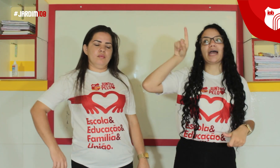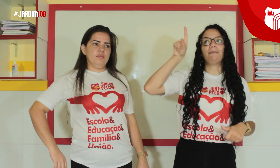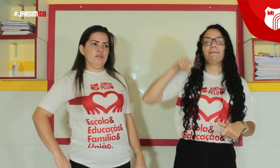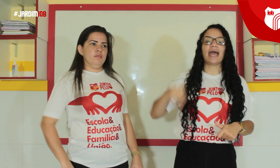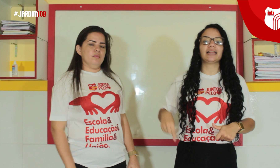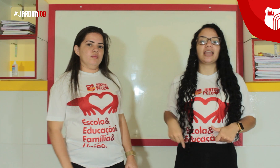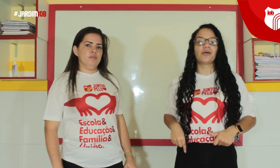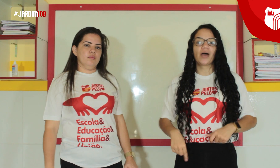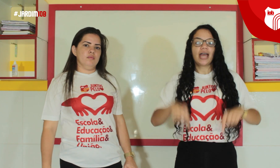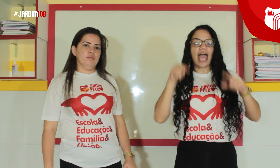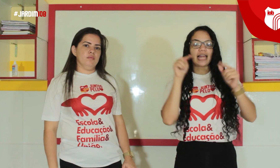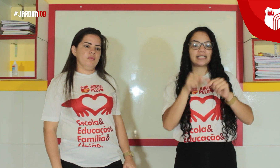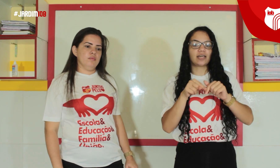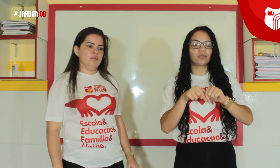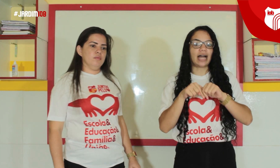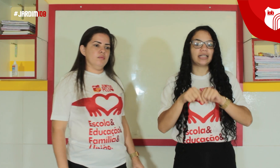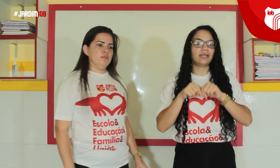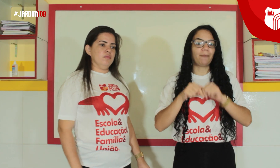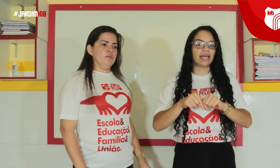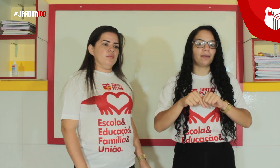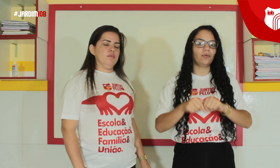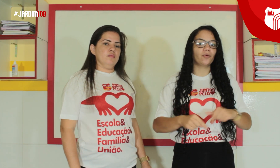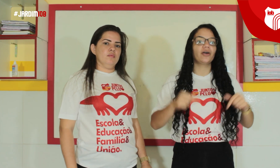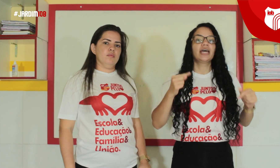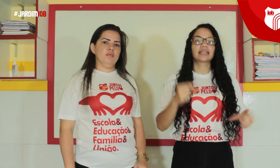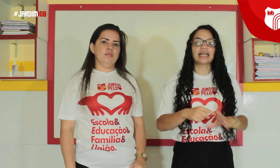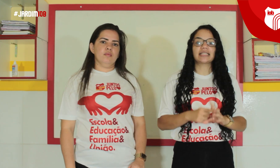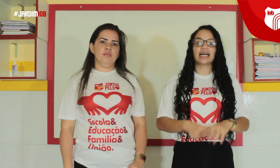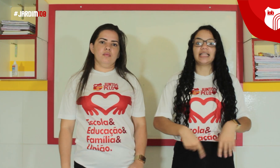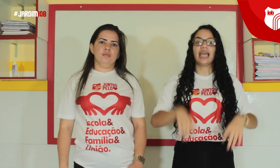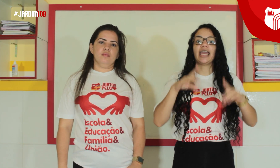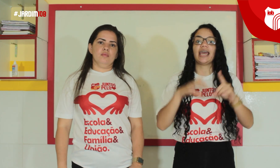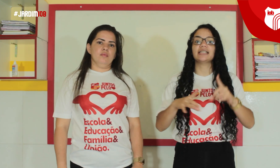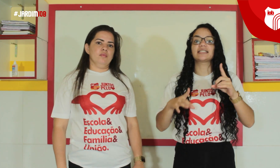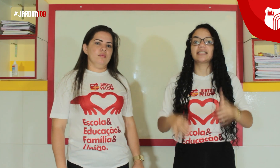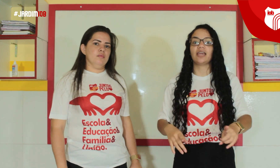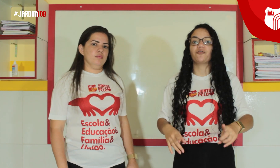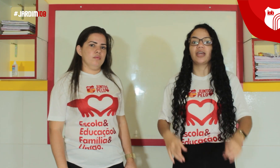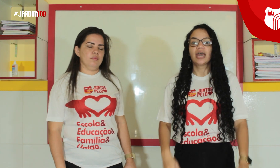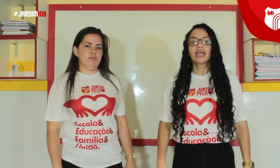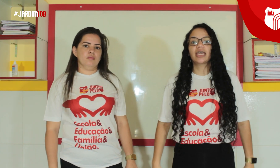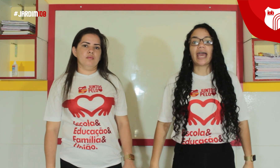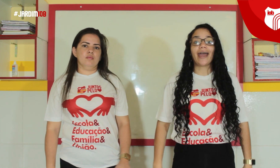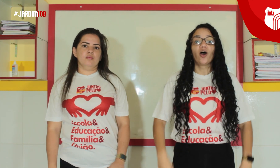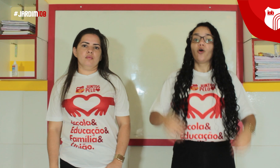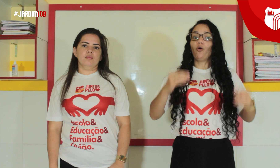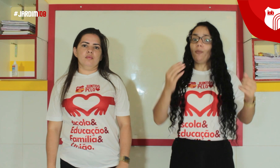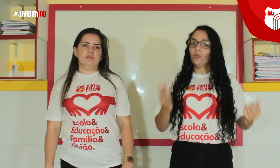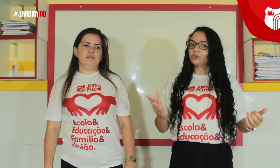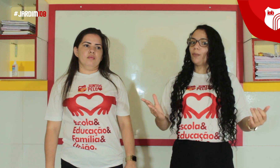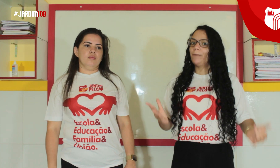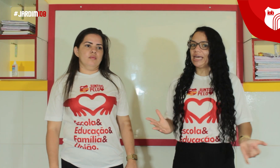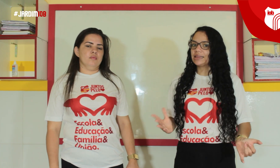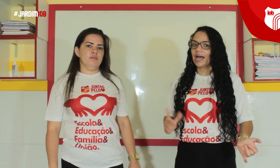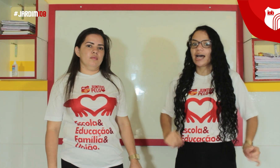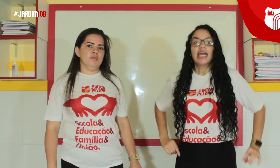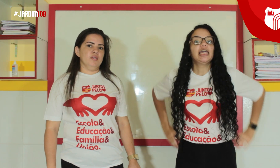bem pertinho. Elas são daqui de Pernambuco, da cidade de Recife, que é o Mundo Bita.